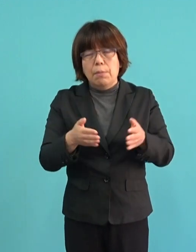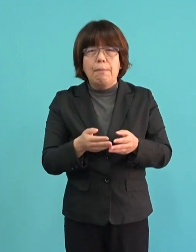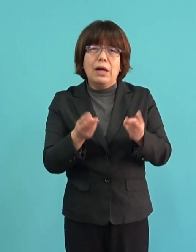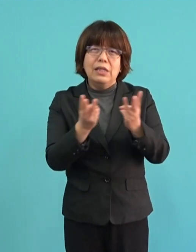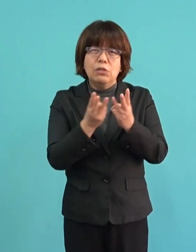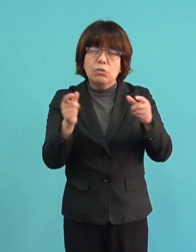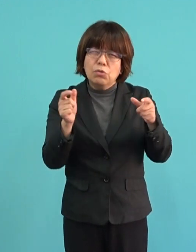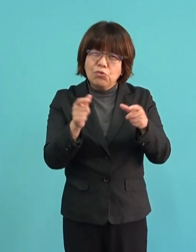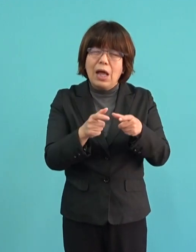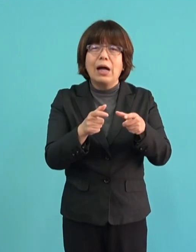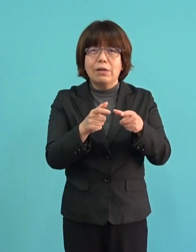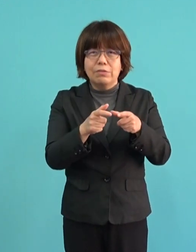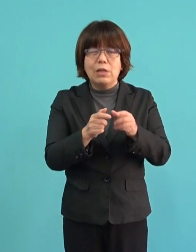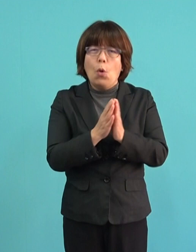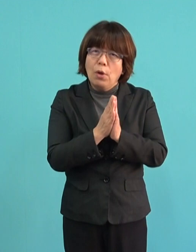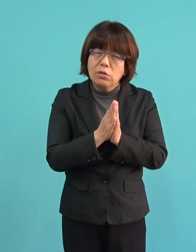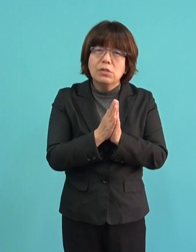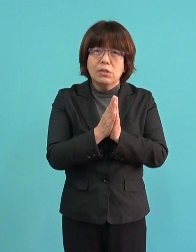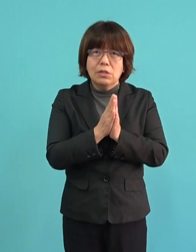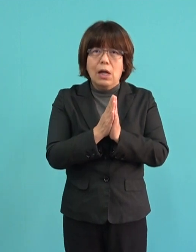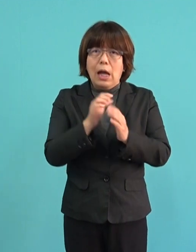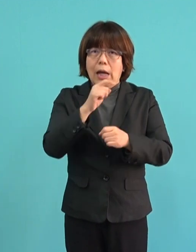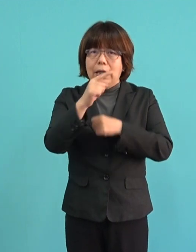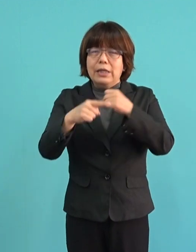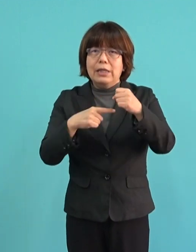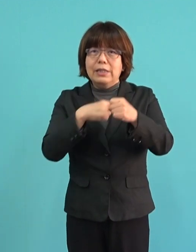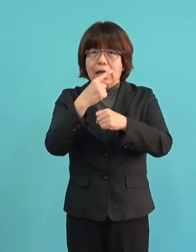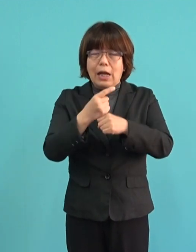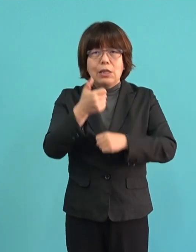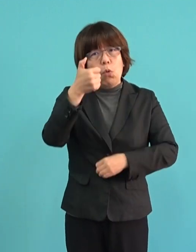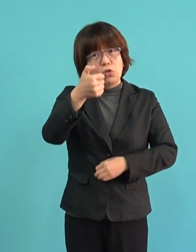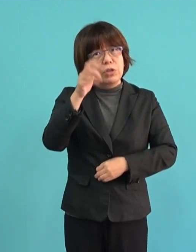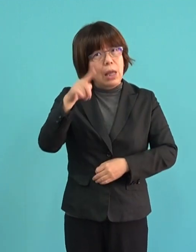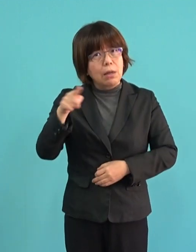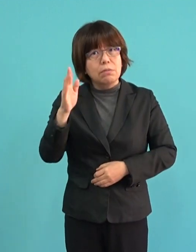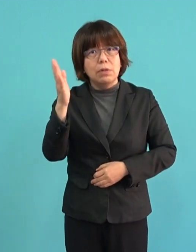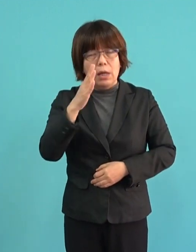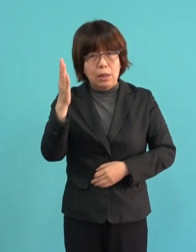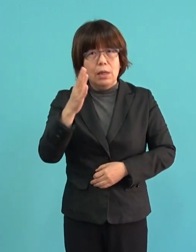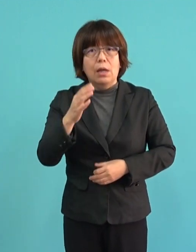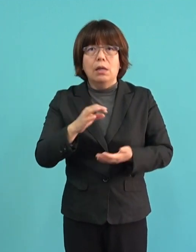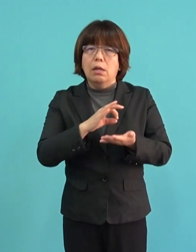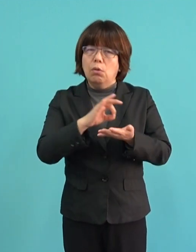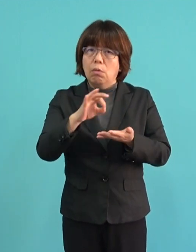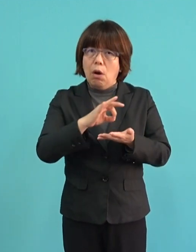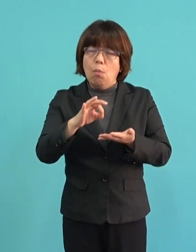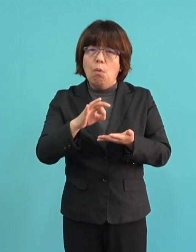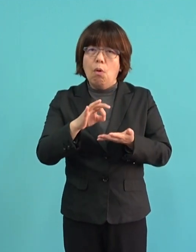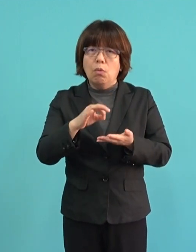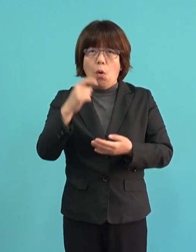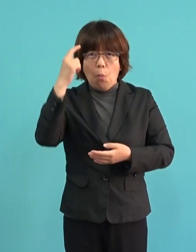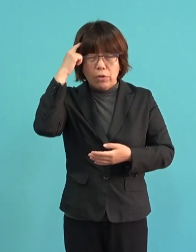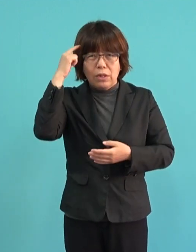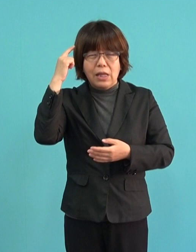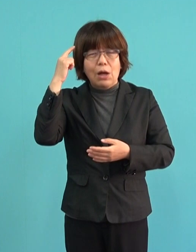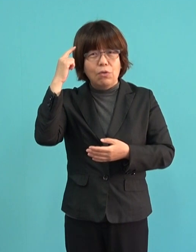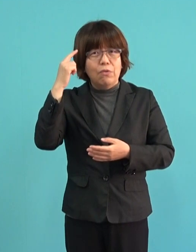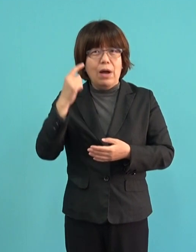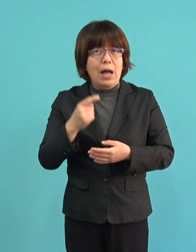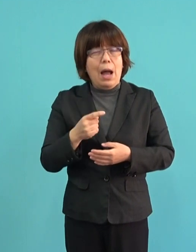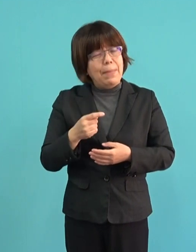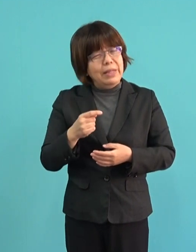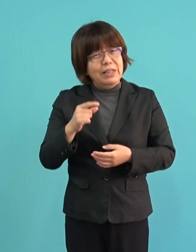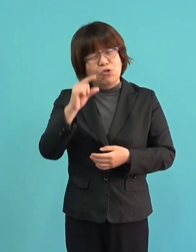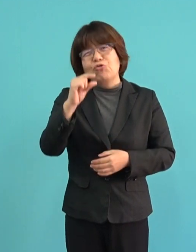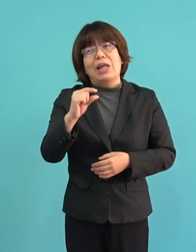少人数の見送りするところについては年間で今のところ50件ぐらいの見込みということで割と利用は思ってたほどはなかったなということに